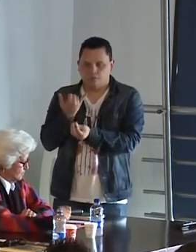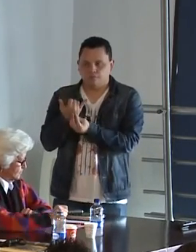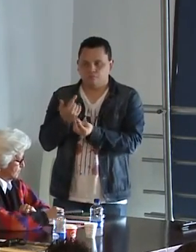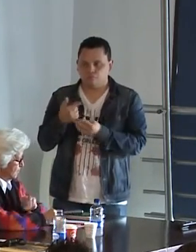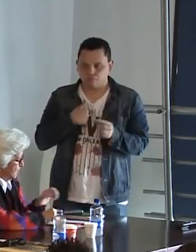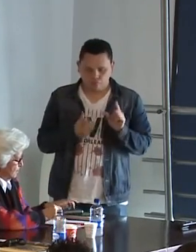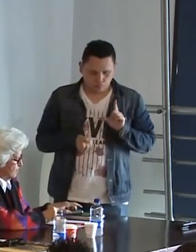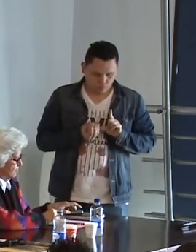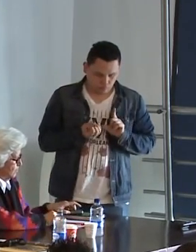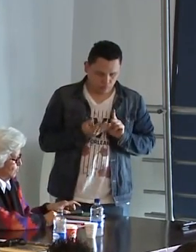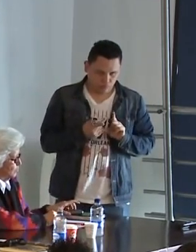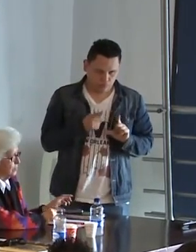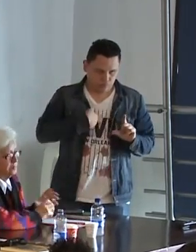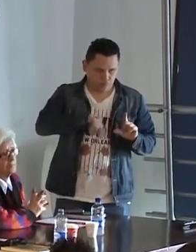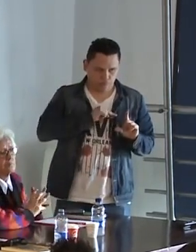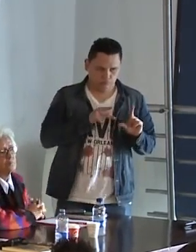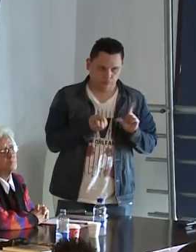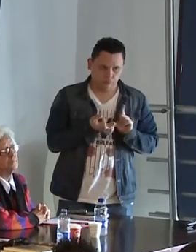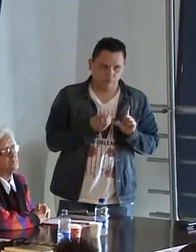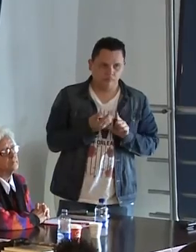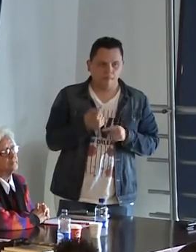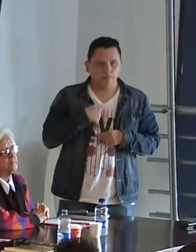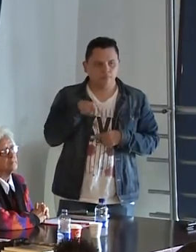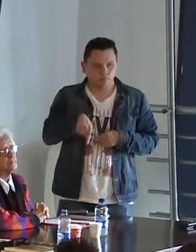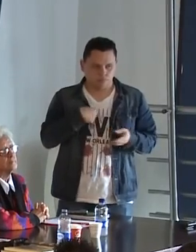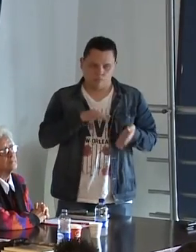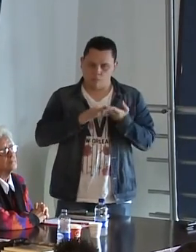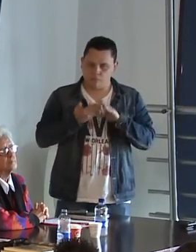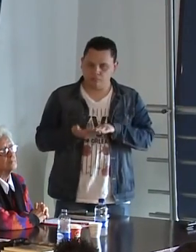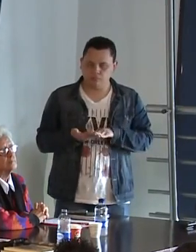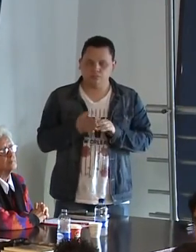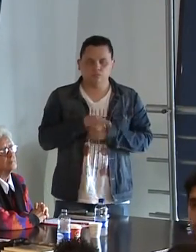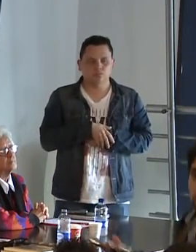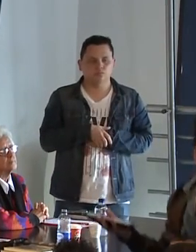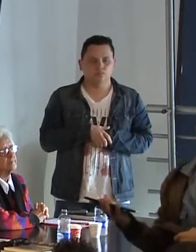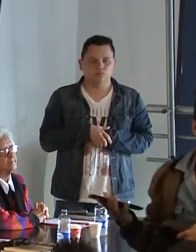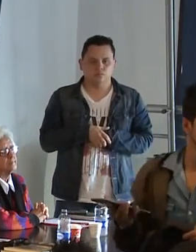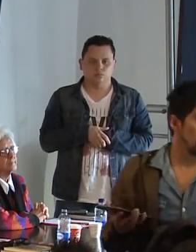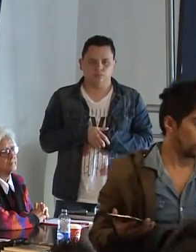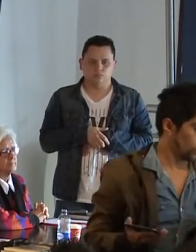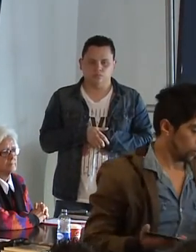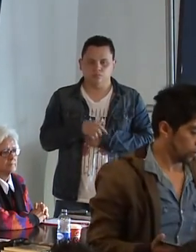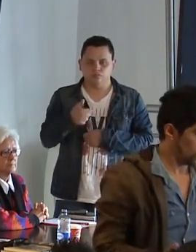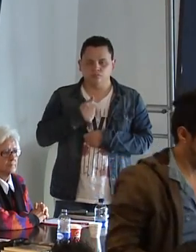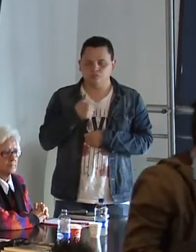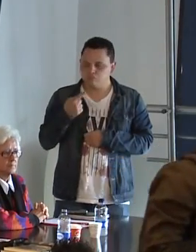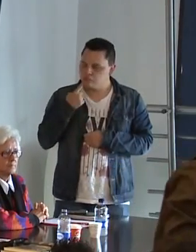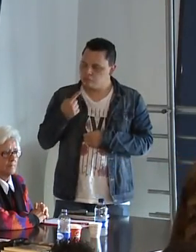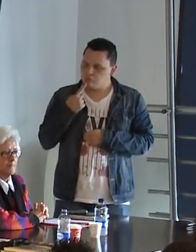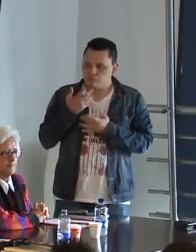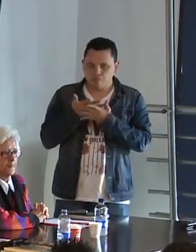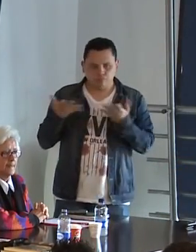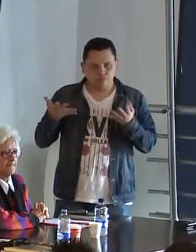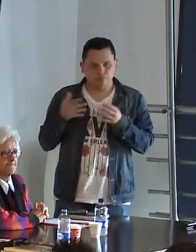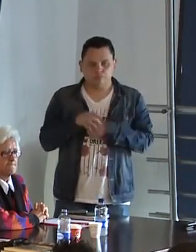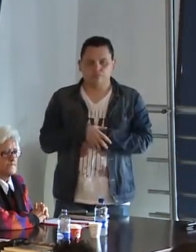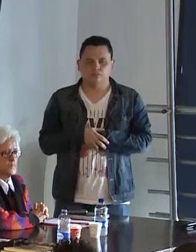nuestras licenciaturas. Nosotros aquí en Comunitaria nos hemos dicho varias